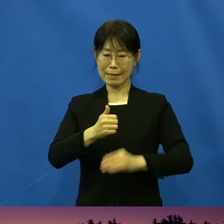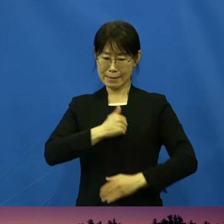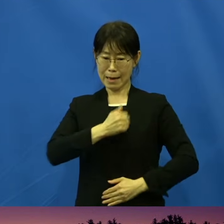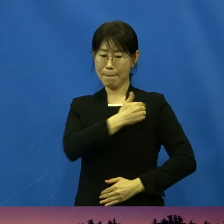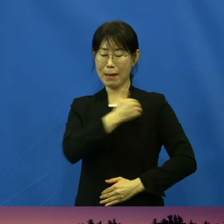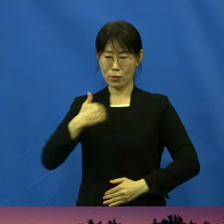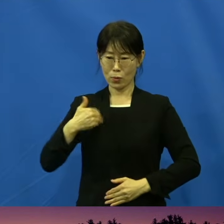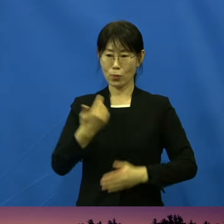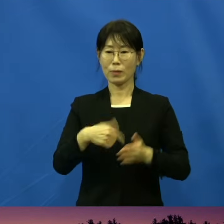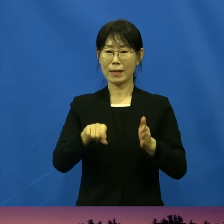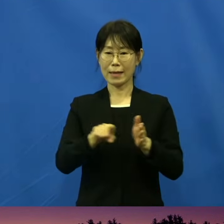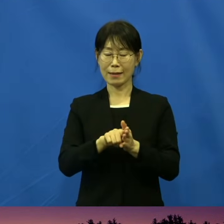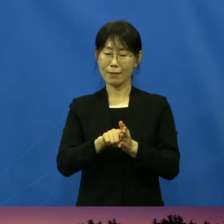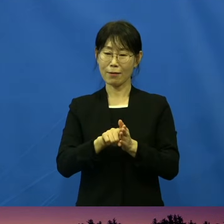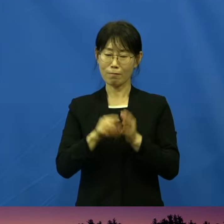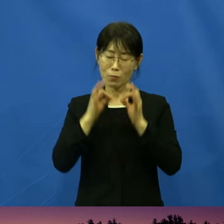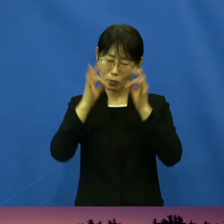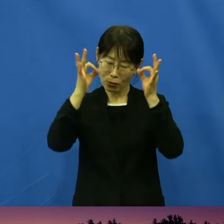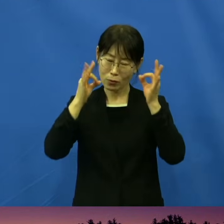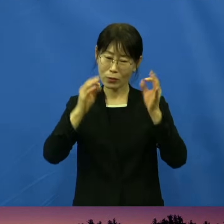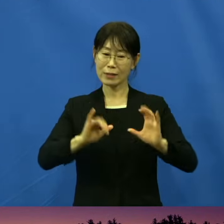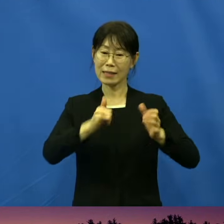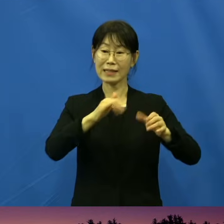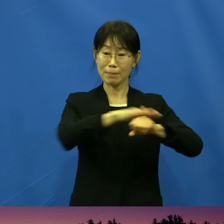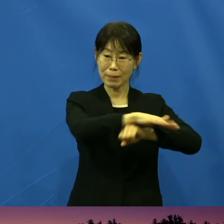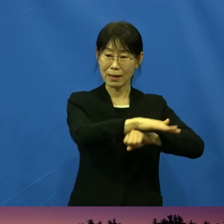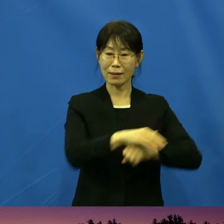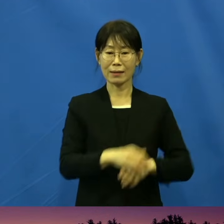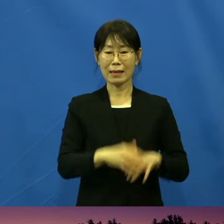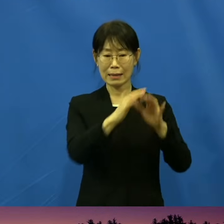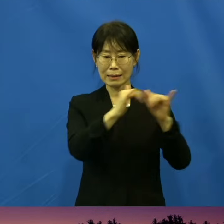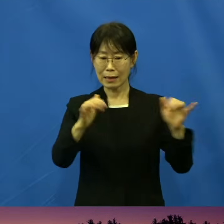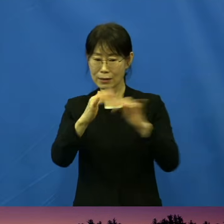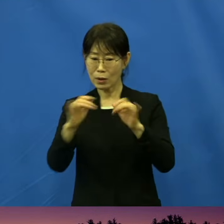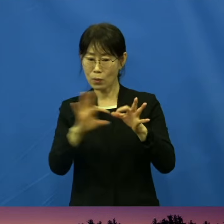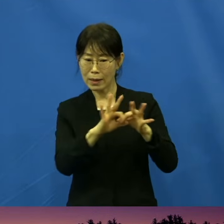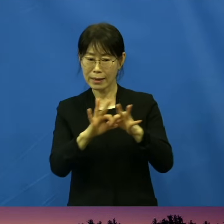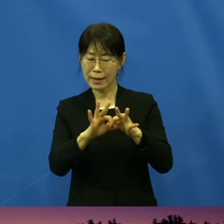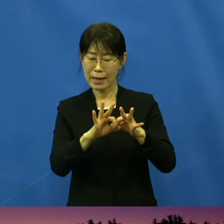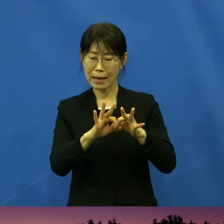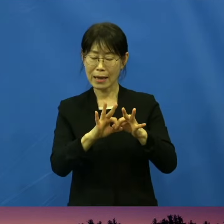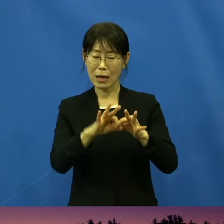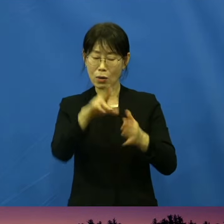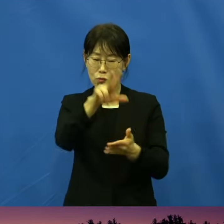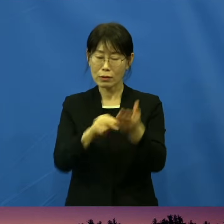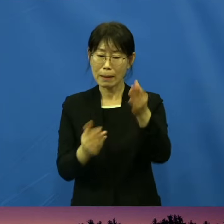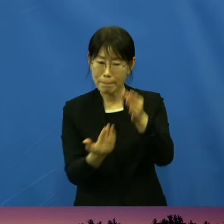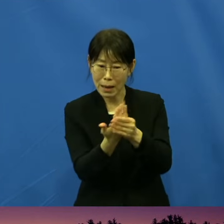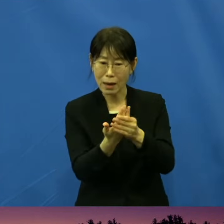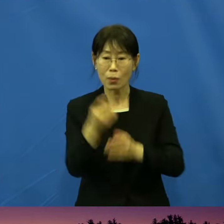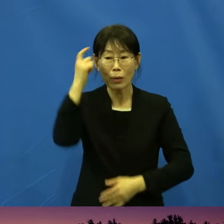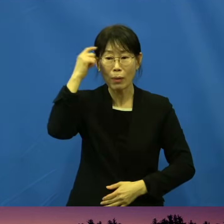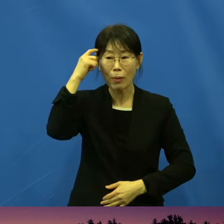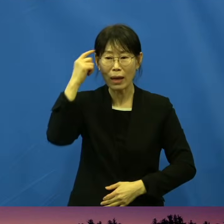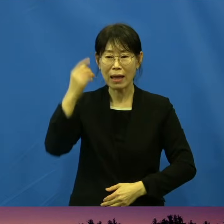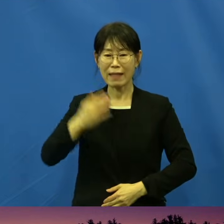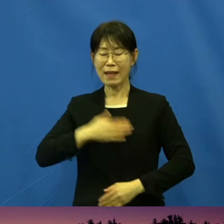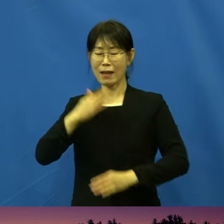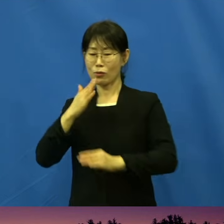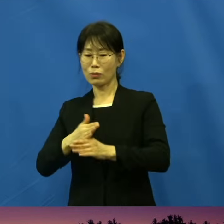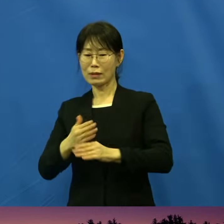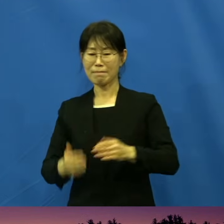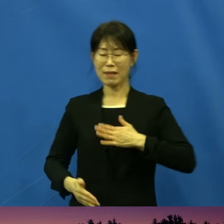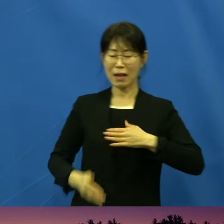인간관계가 갈수록 힘들어지는 이유가 뭐냐면 자아와 자아의 충돌이 일어나는 거예요. 예. 여러분, 자아라고 하는